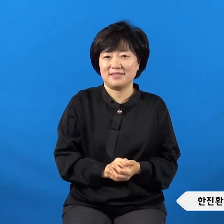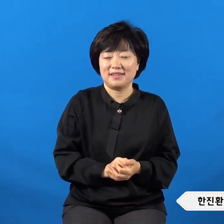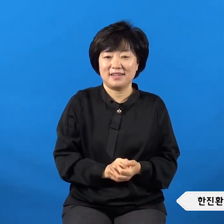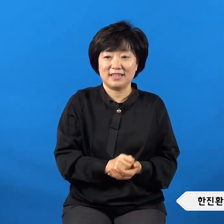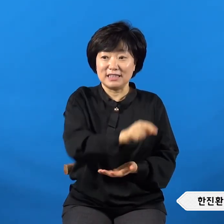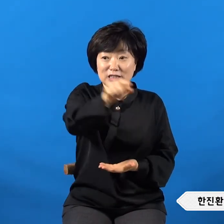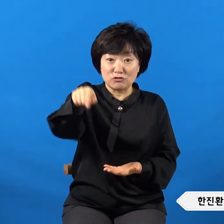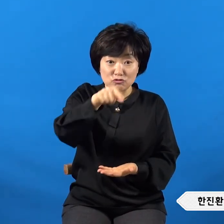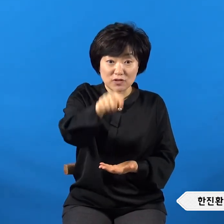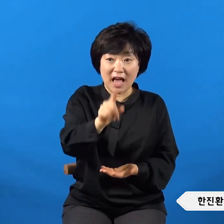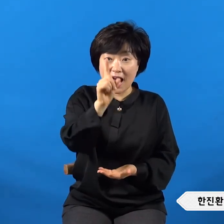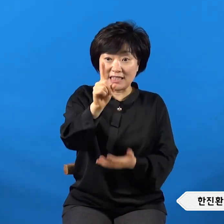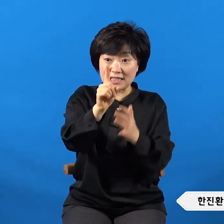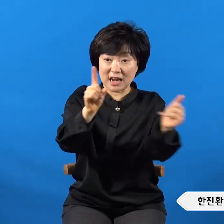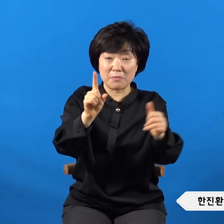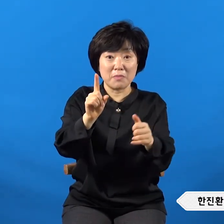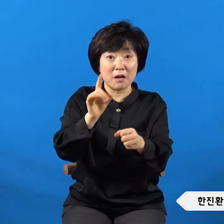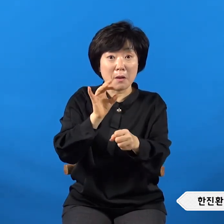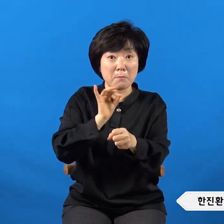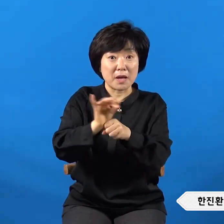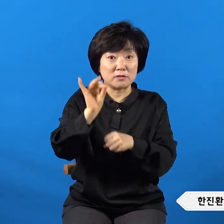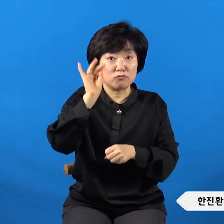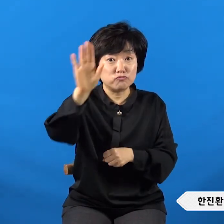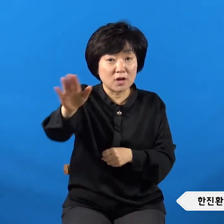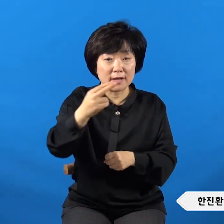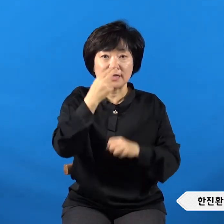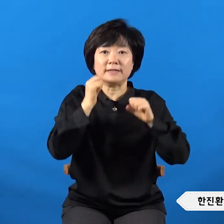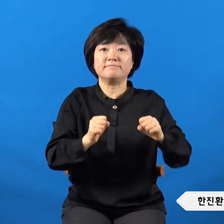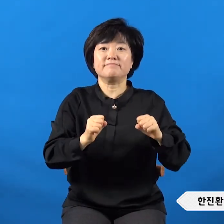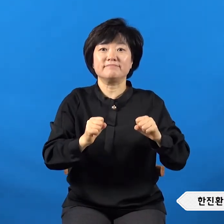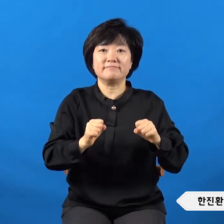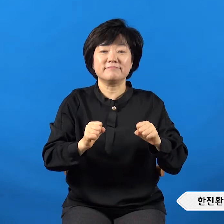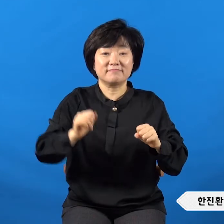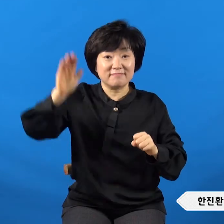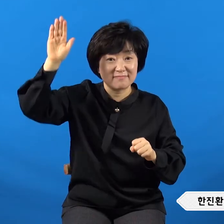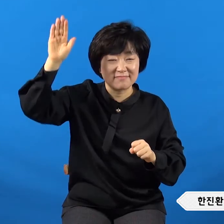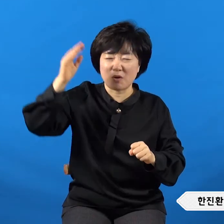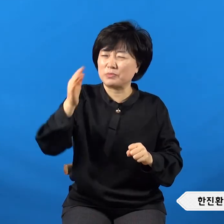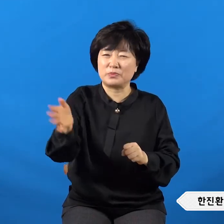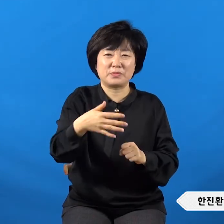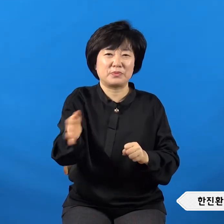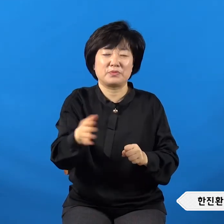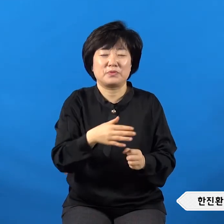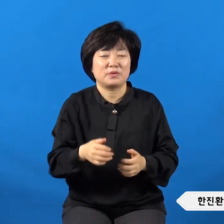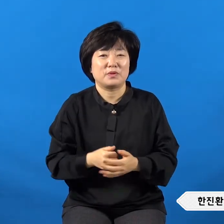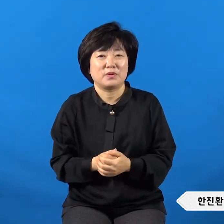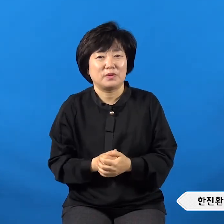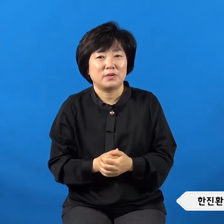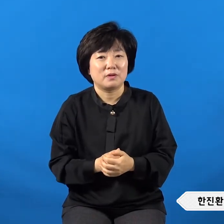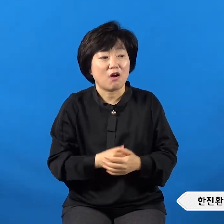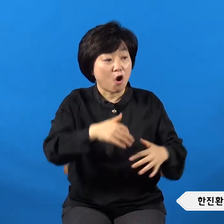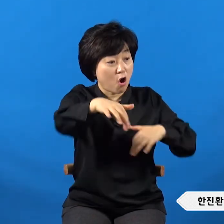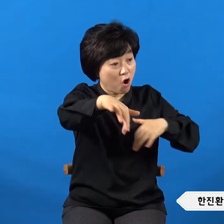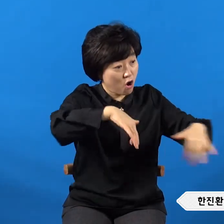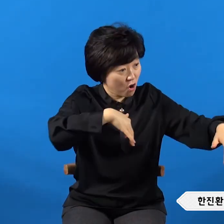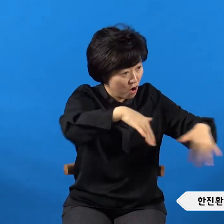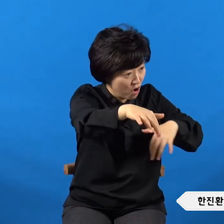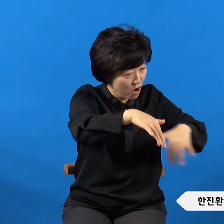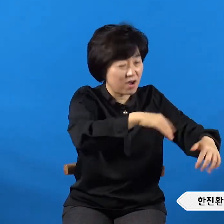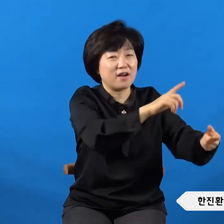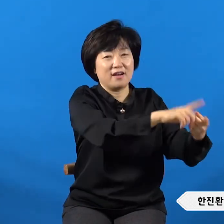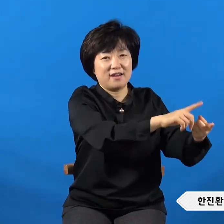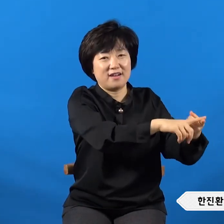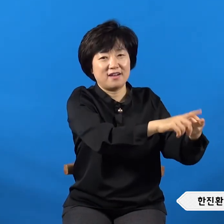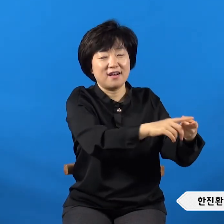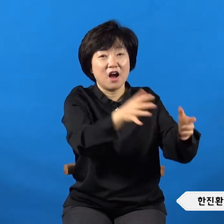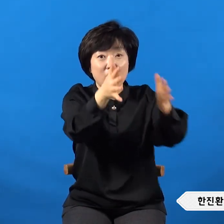단 한 사람도 남아있는 사람 없고 다 사라지고 없을 것입니다. 이 거리는 그대로 있을지 모릅니다.